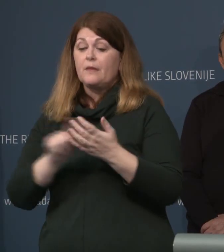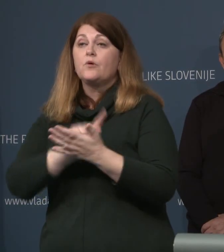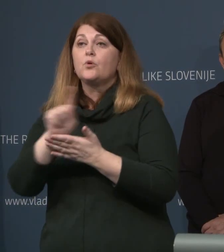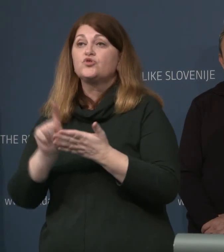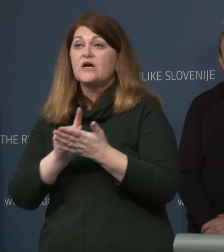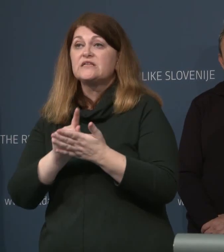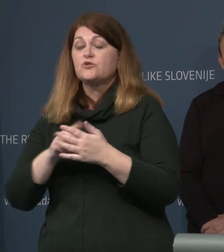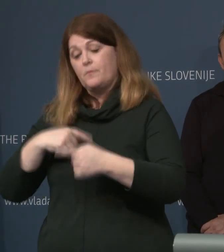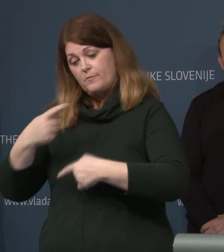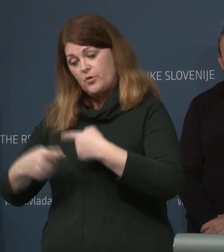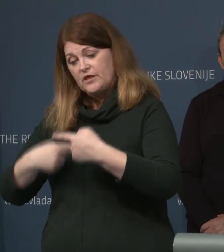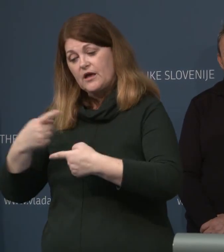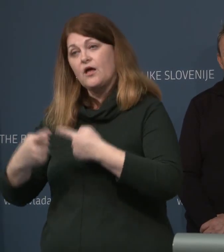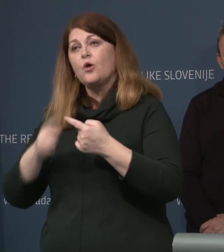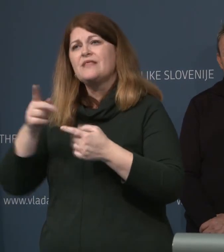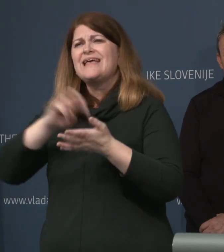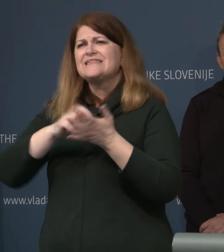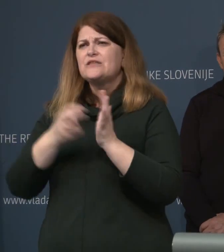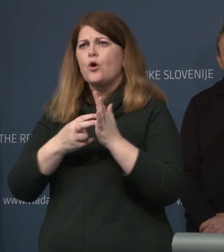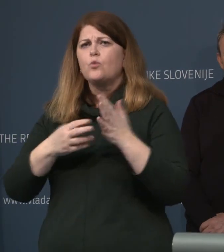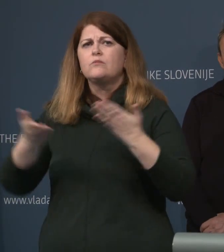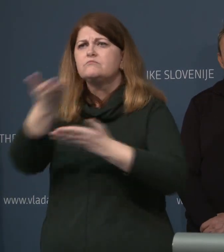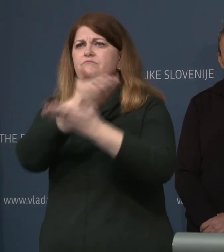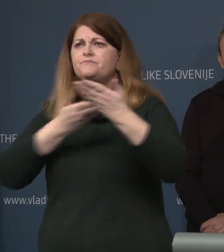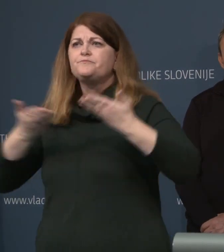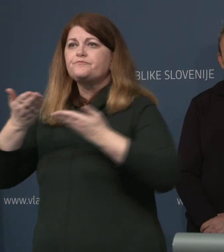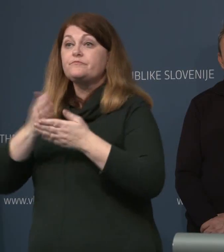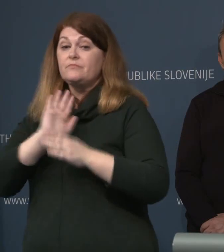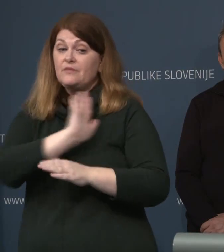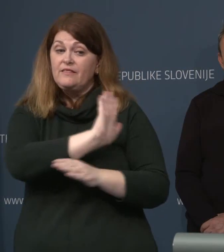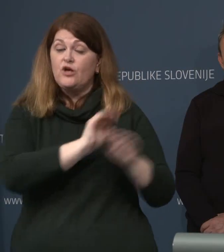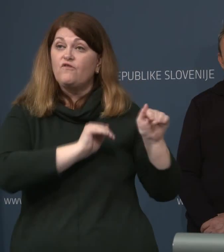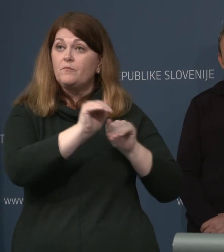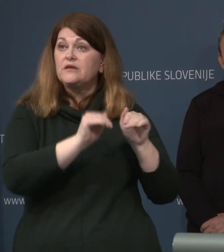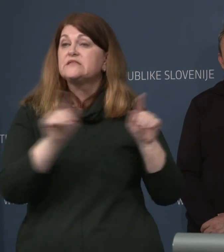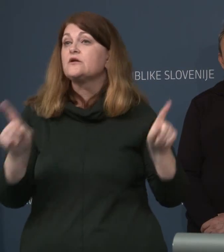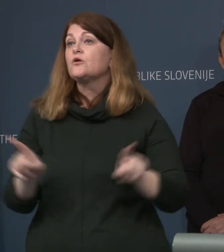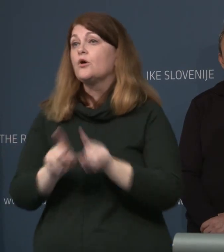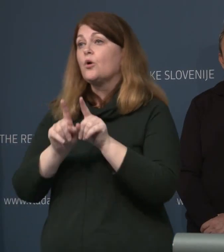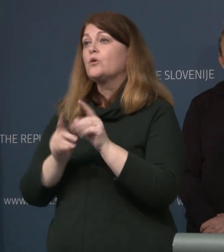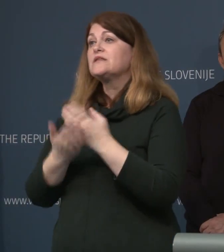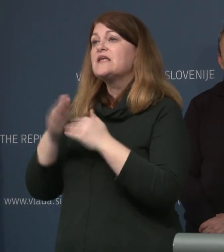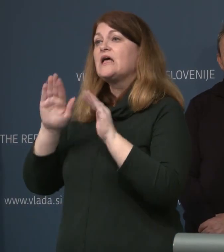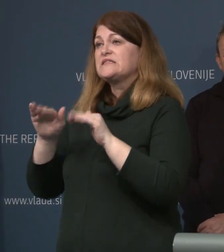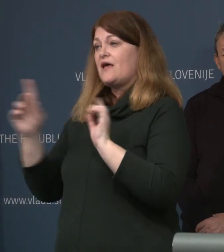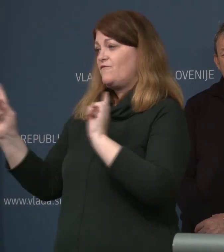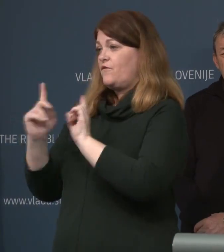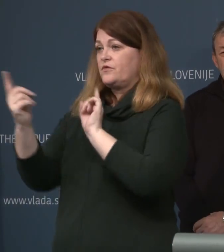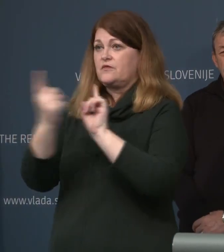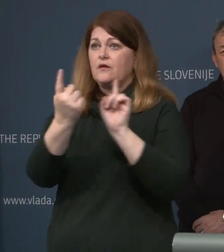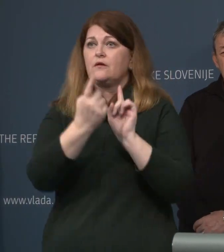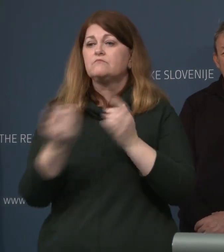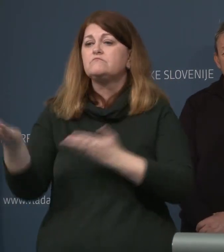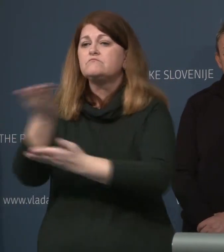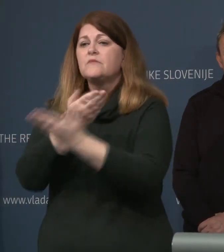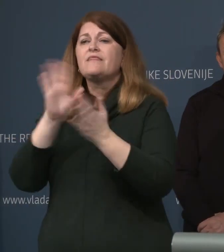času potekajo pač te strokovne razprave tako na našem ministrstvu kot z zavodi, a ne na